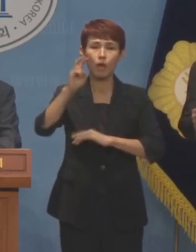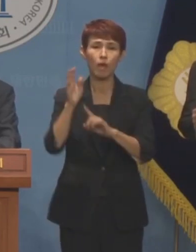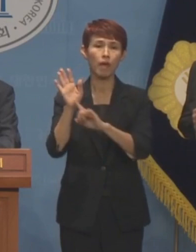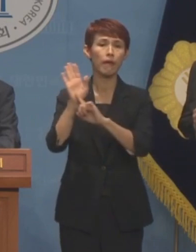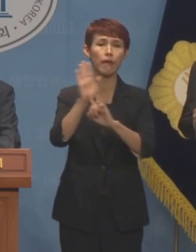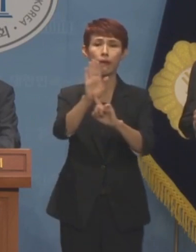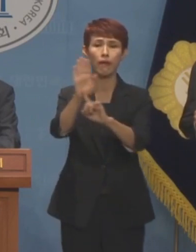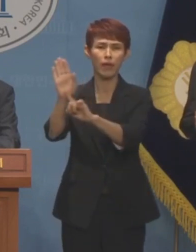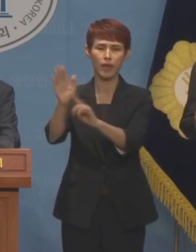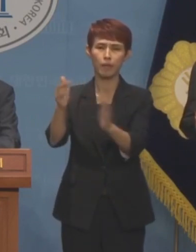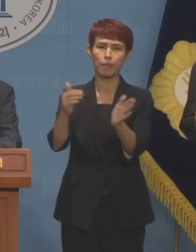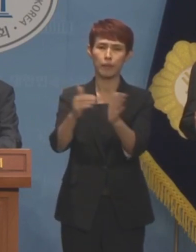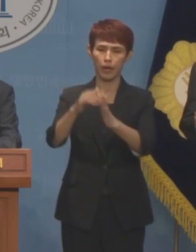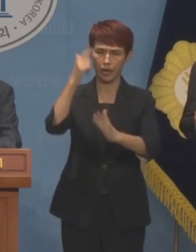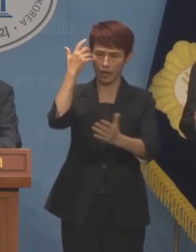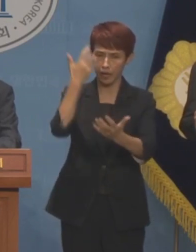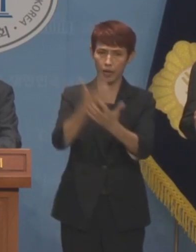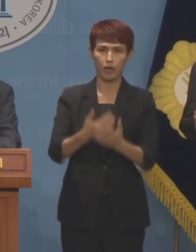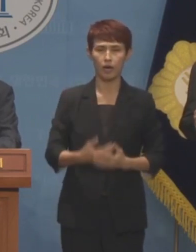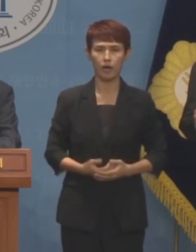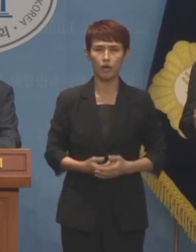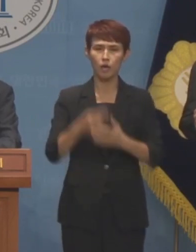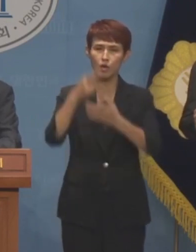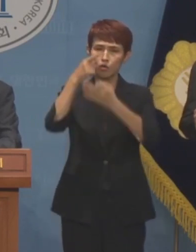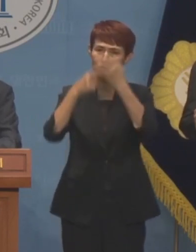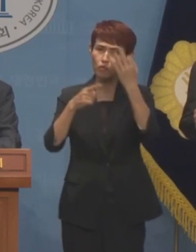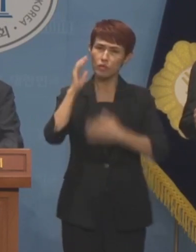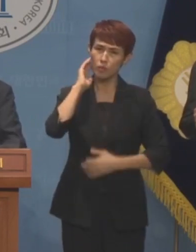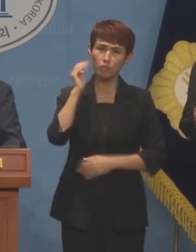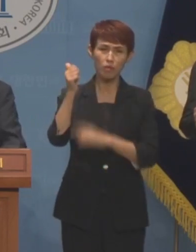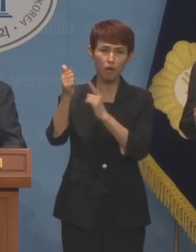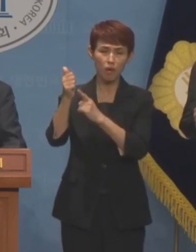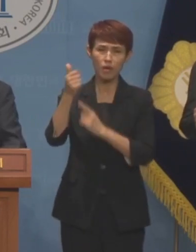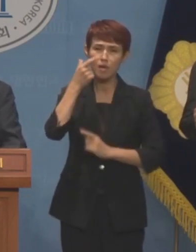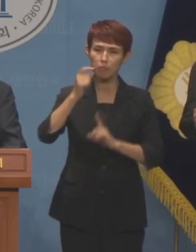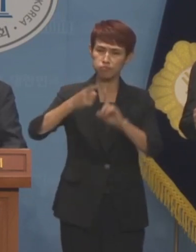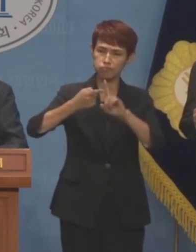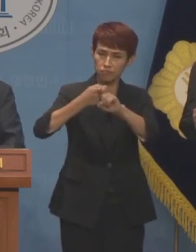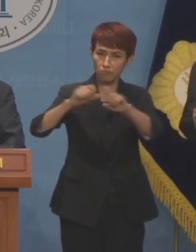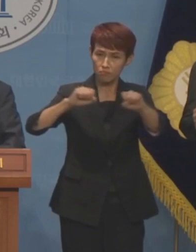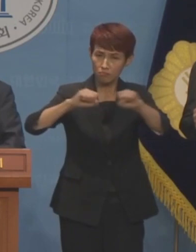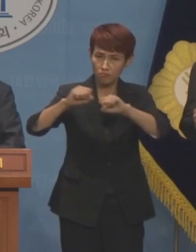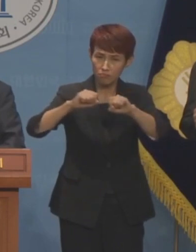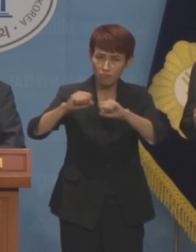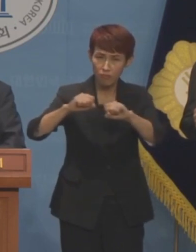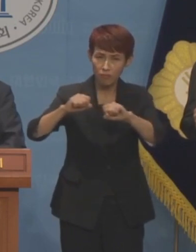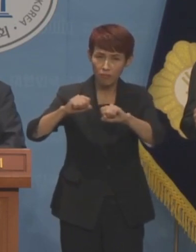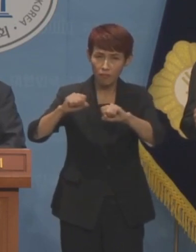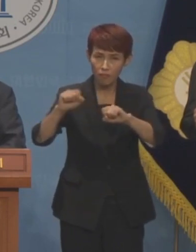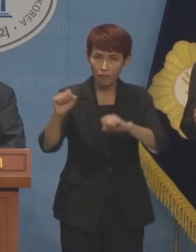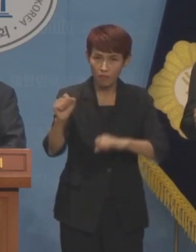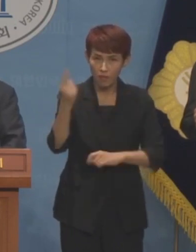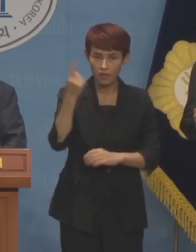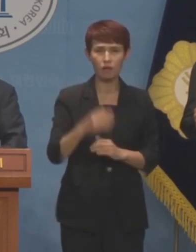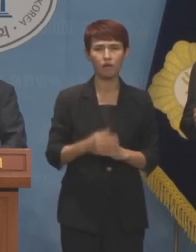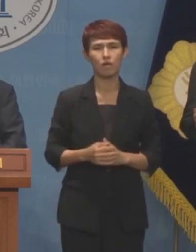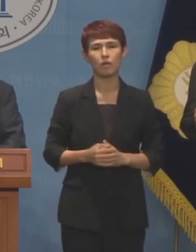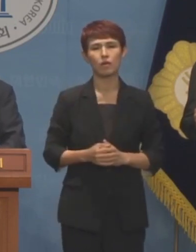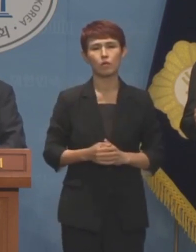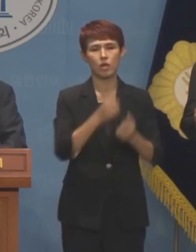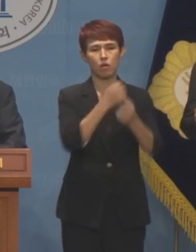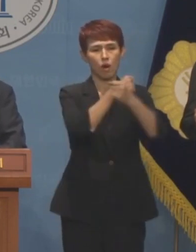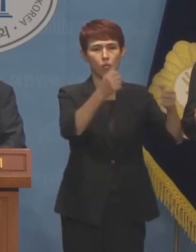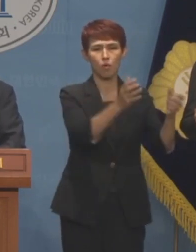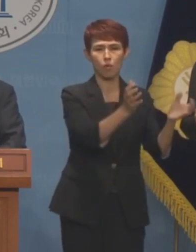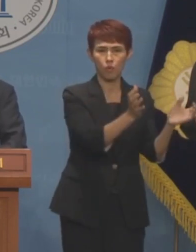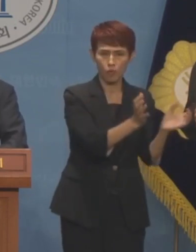기미가요를 방송했습니다. 결국 윤석열 대통령의 친일 행태에 맞서 우리 광복회를 비롯한